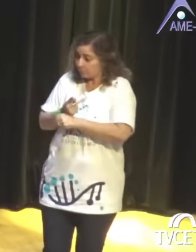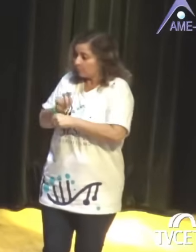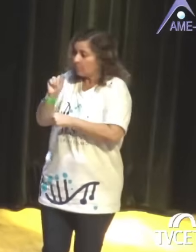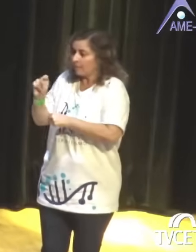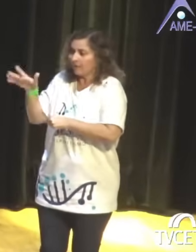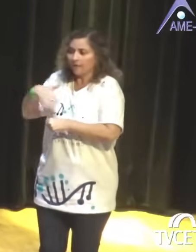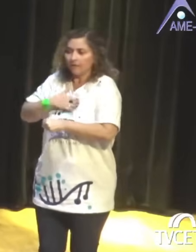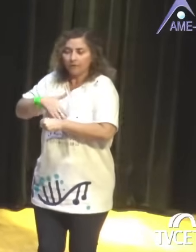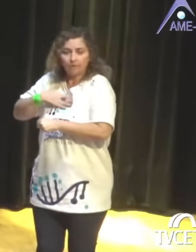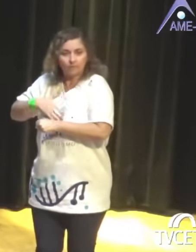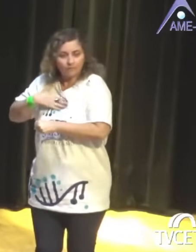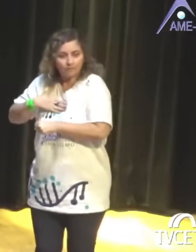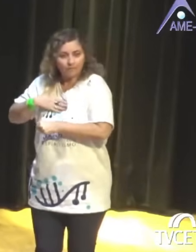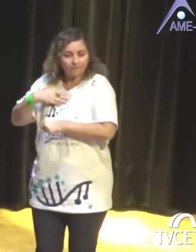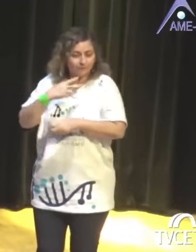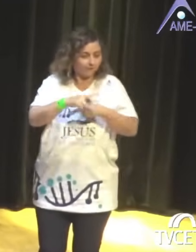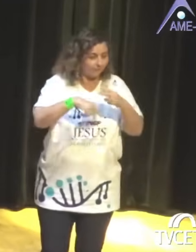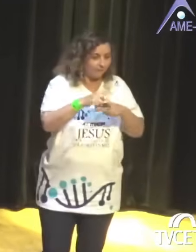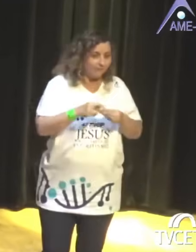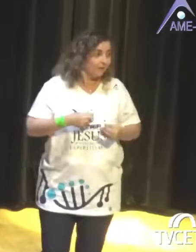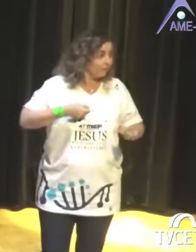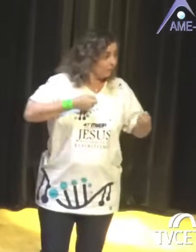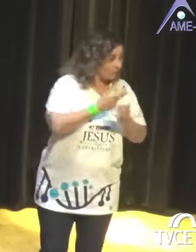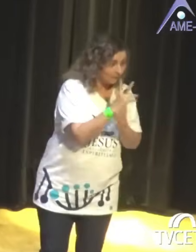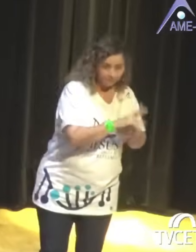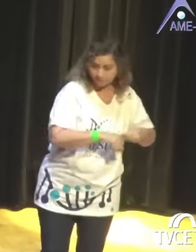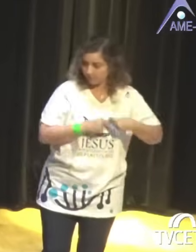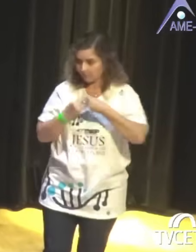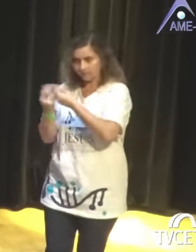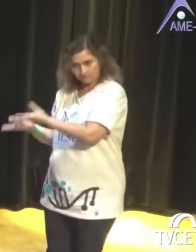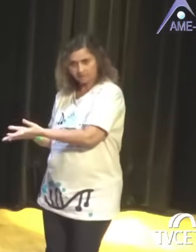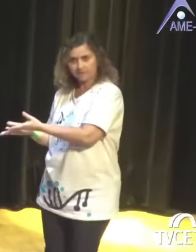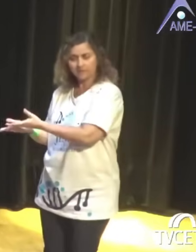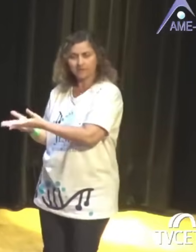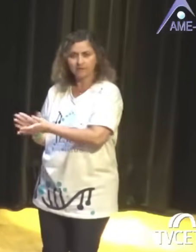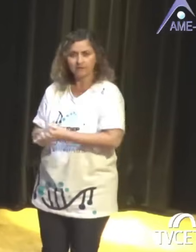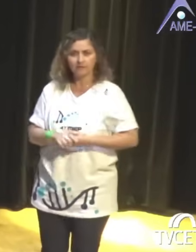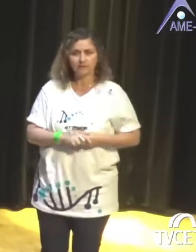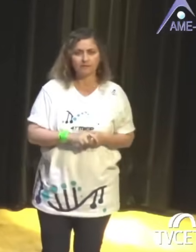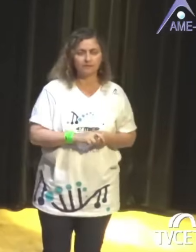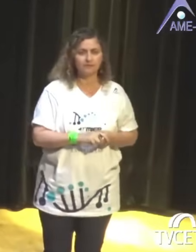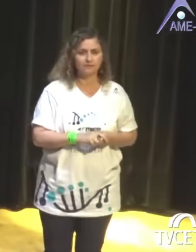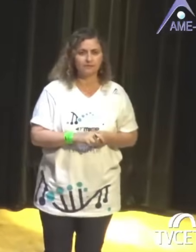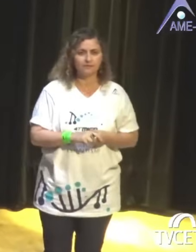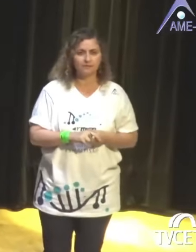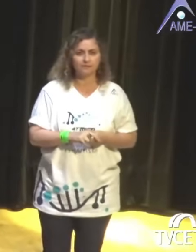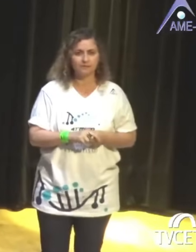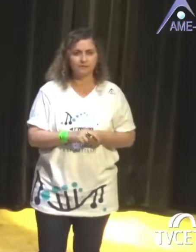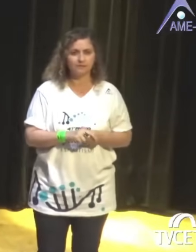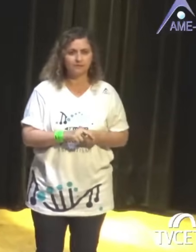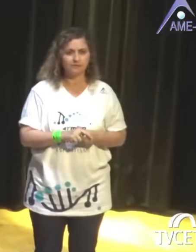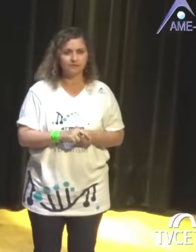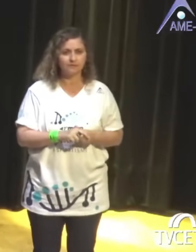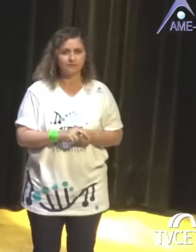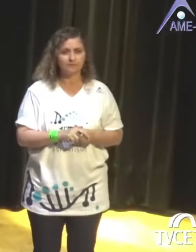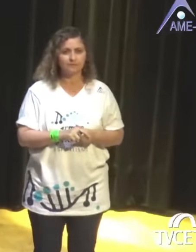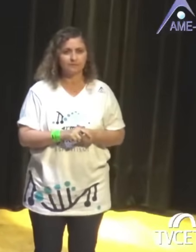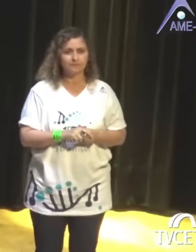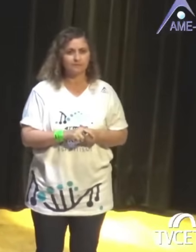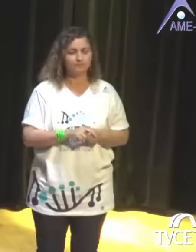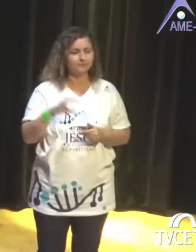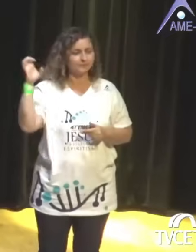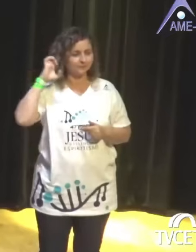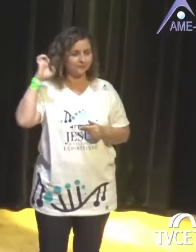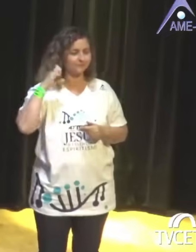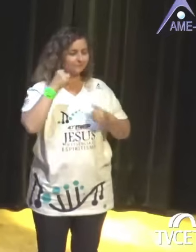ela gosta compre e dê um presente para ela ele falou